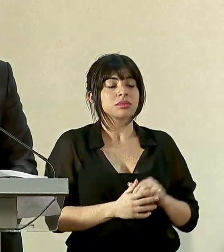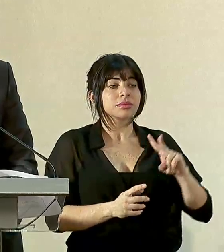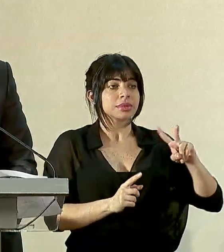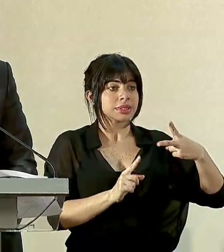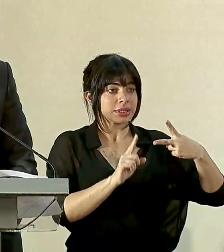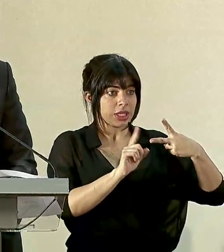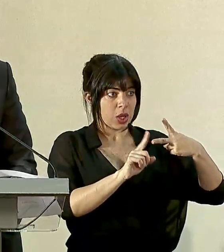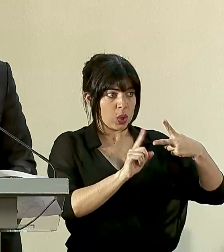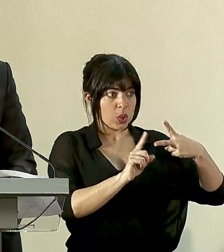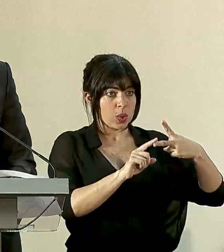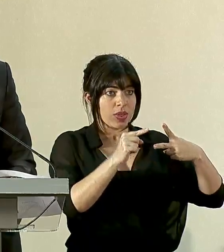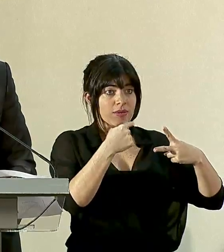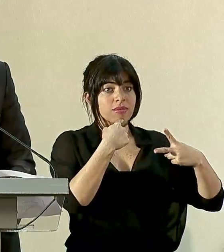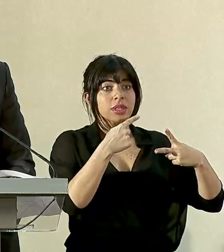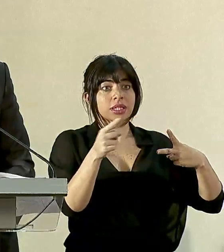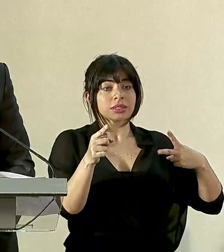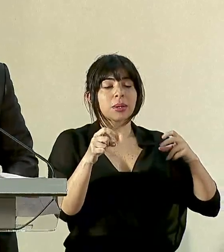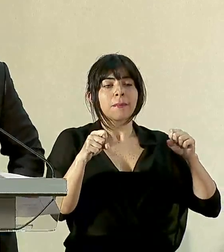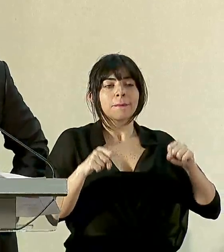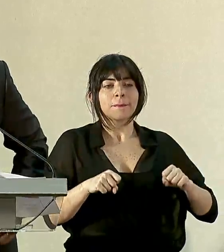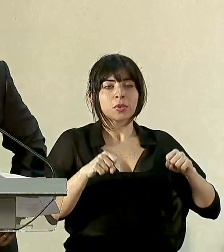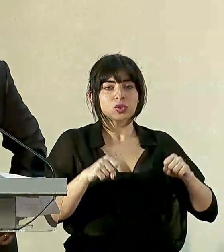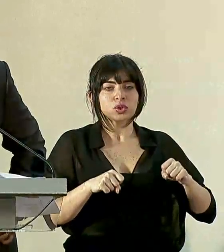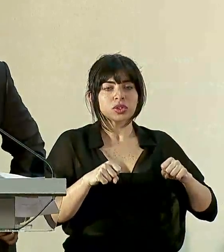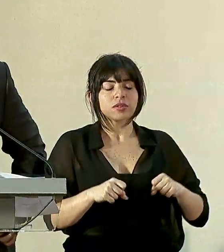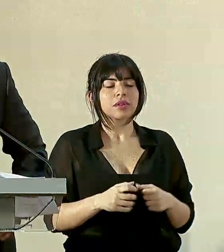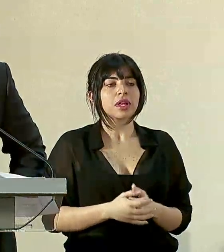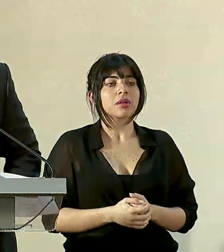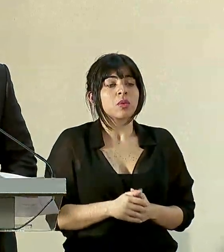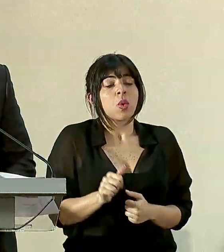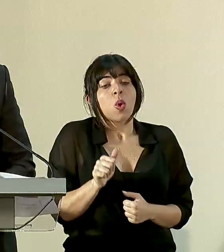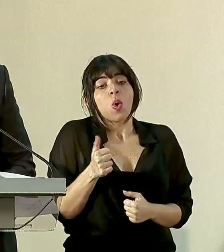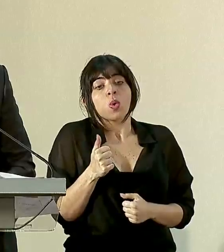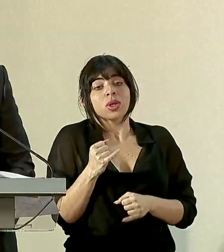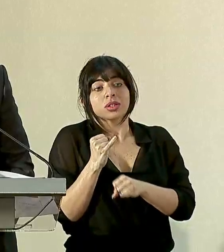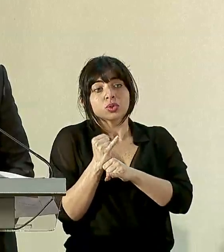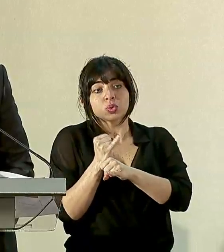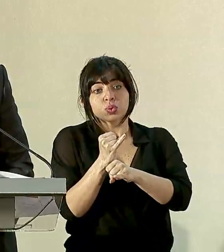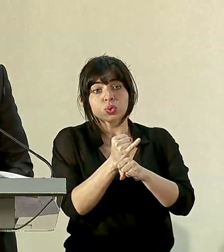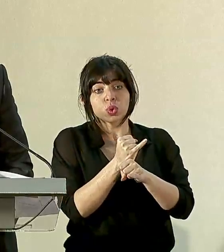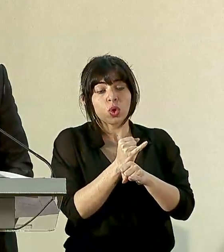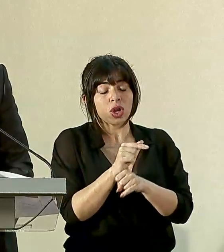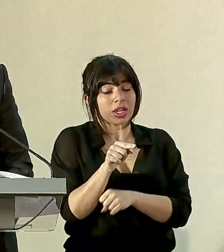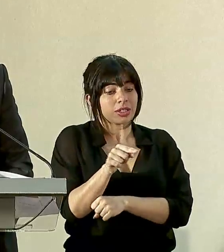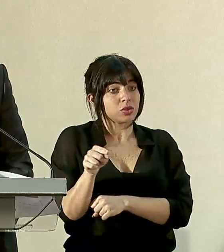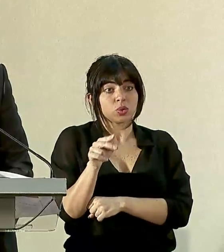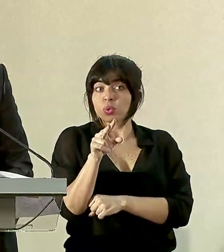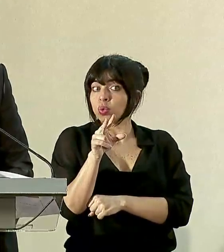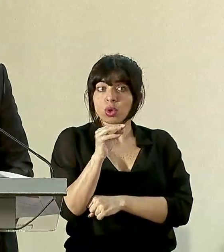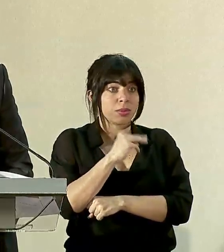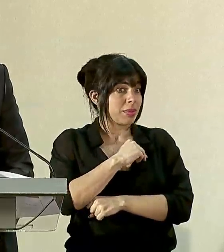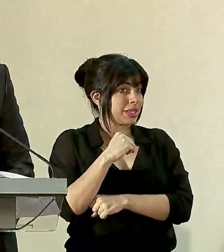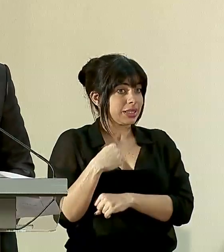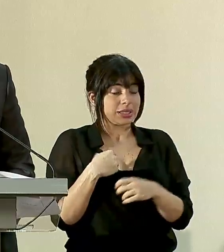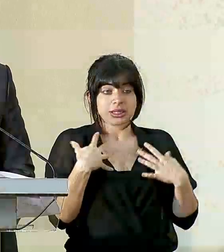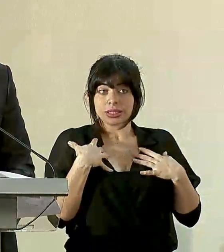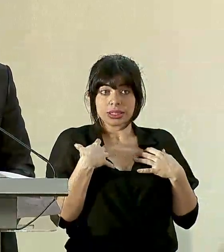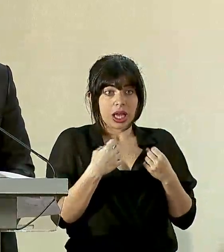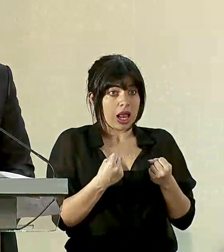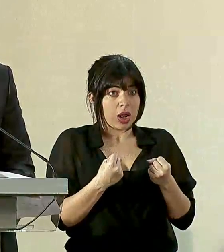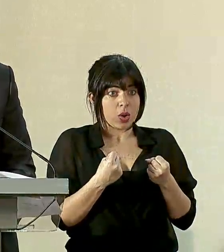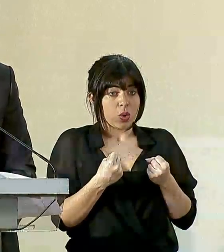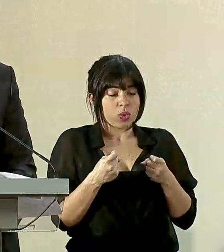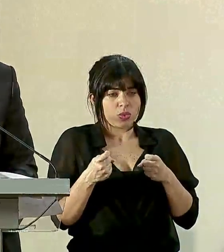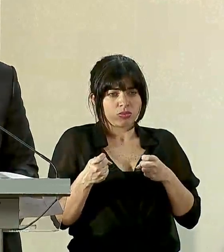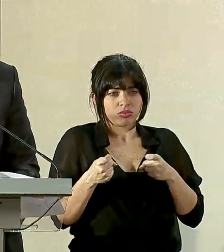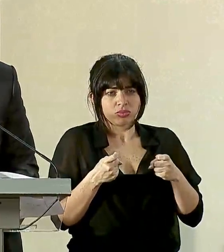Segundo, hay que decir que la posibilidad de que otras instituciones que no sean el Ministerio de Salud